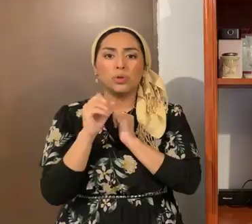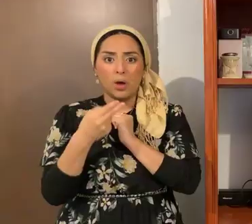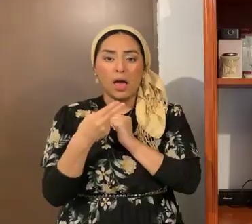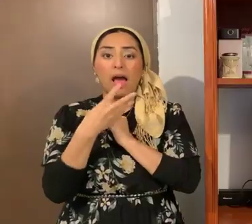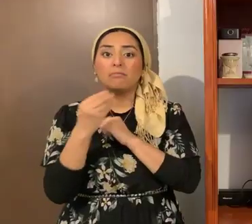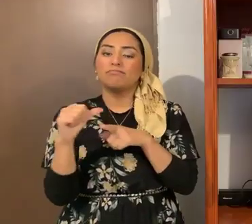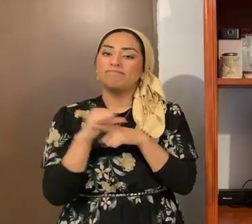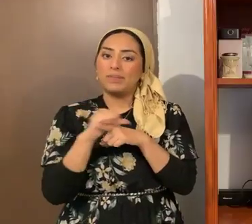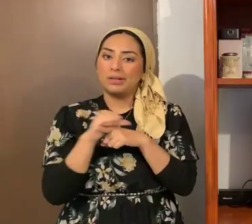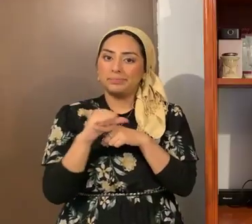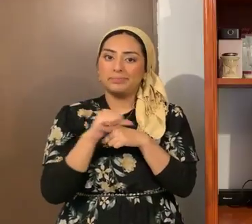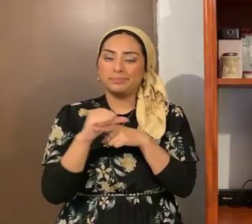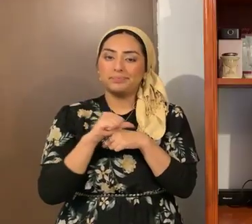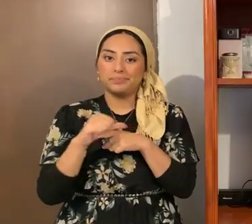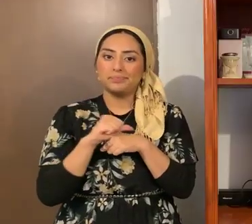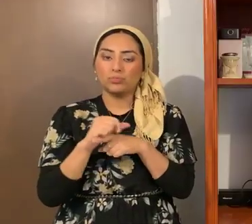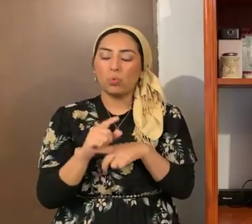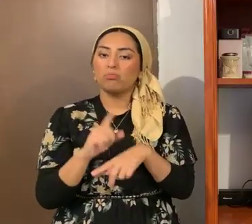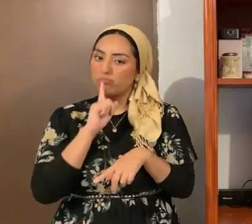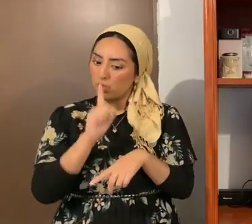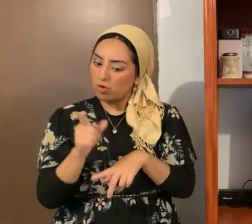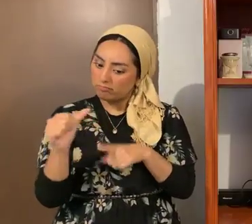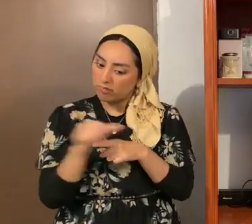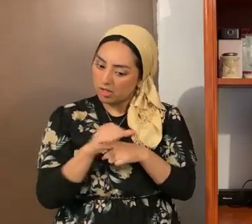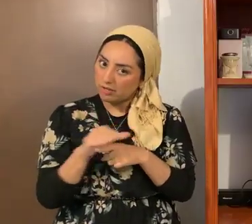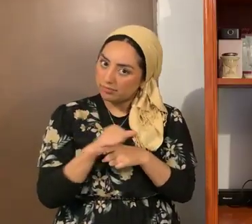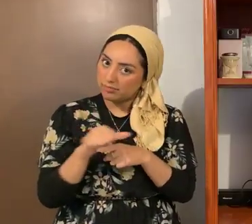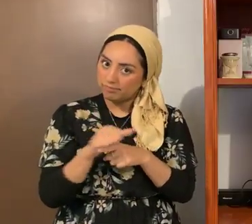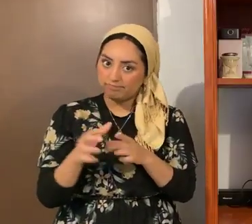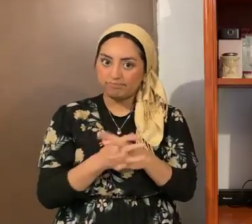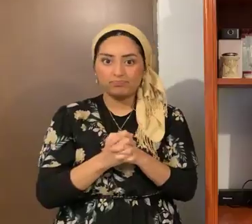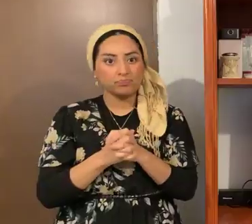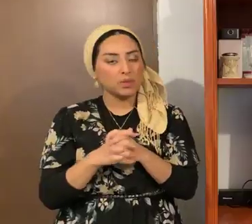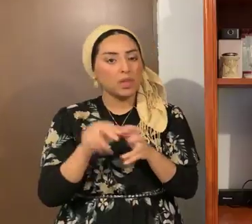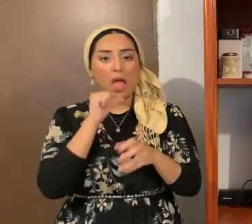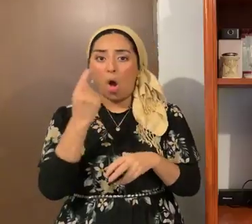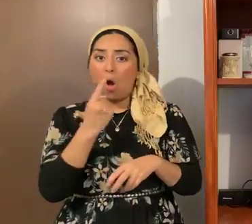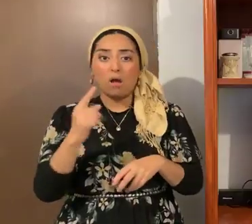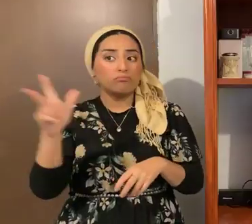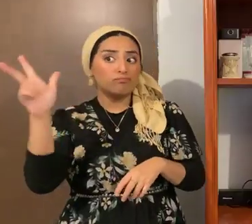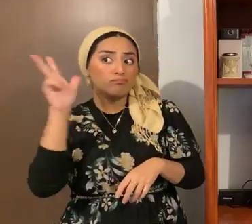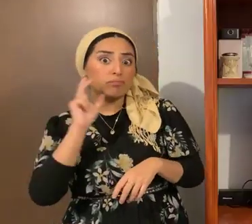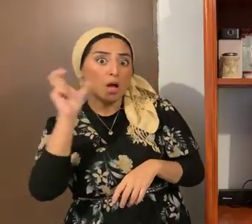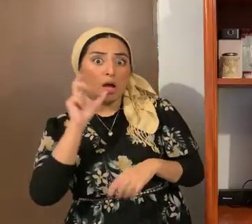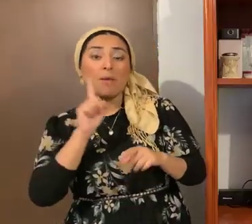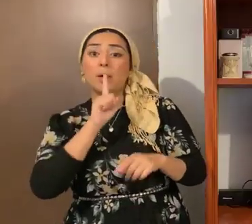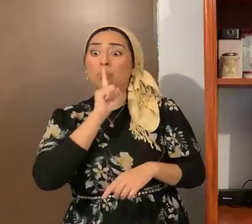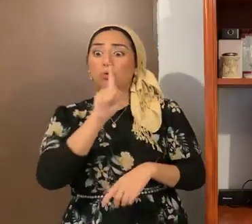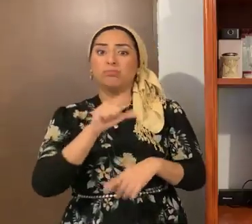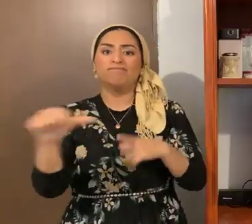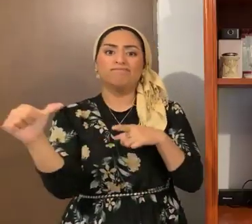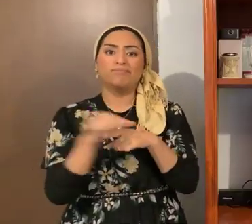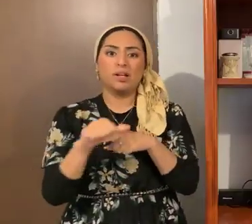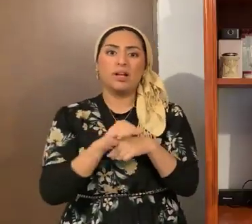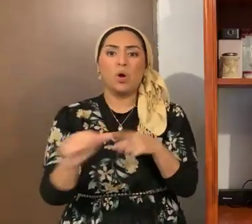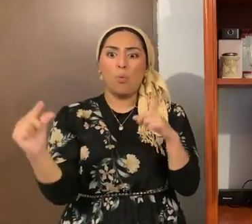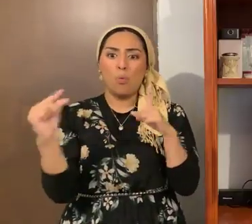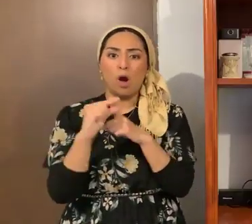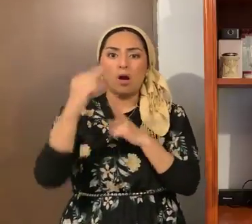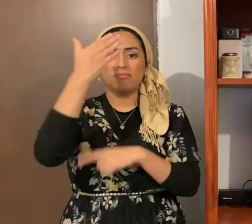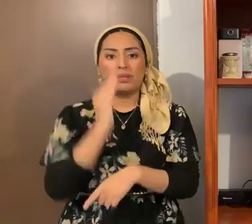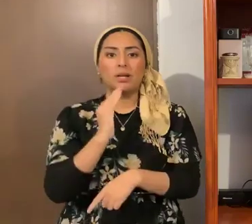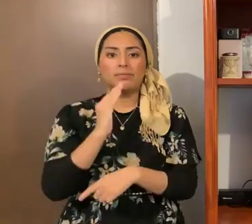y practicarla, llevarla por obra. El Eterno no quiere oidores, sino hacedores de la palabra.